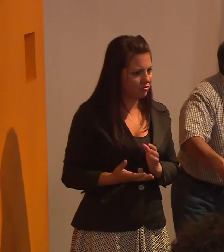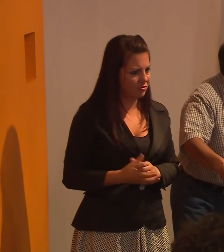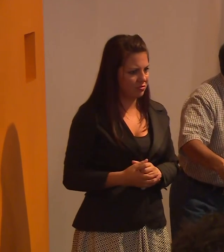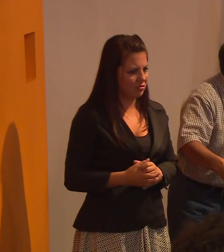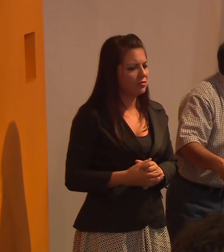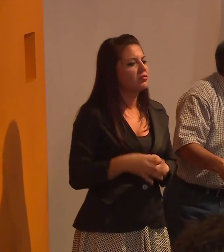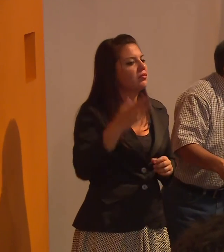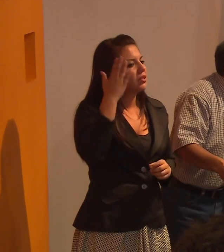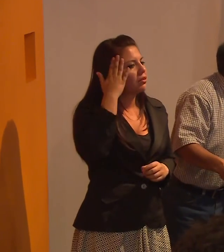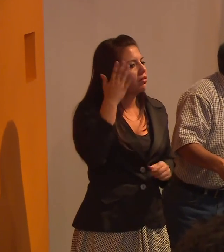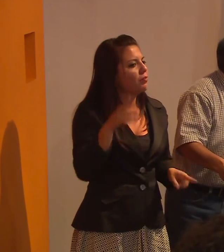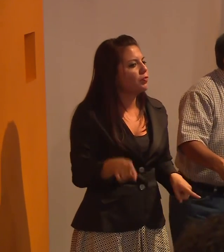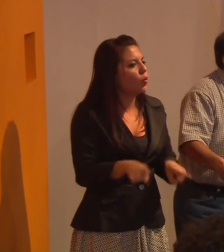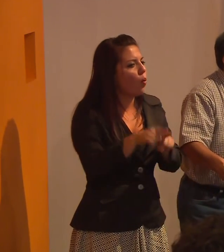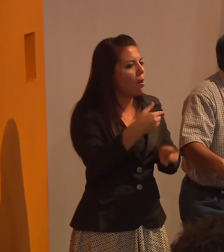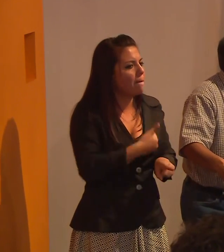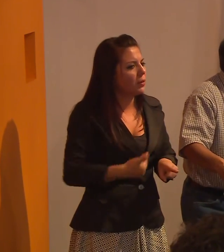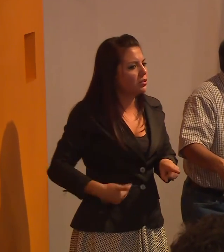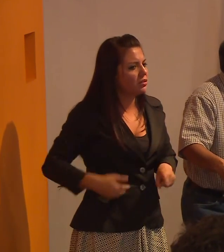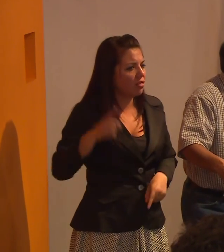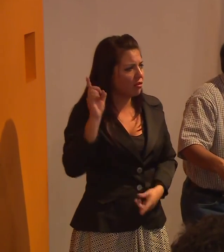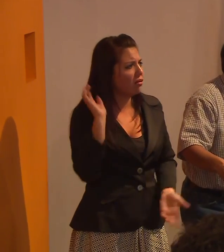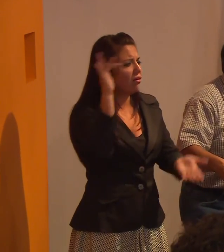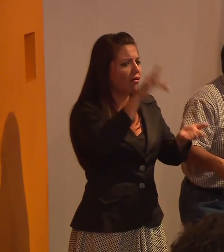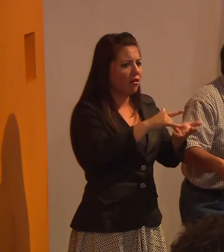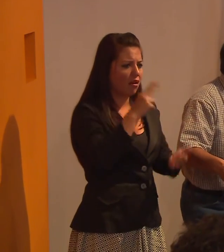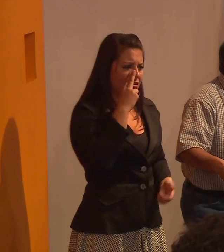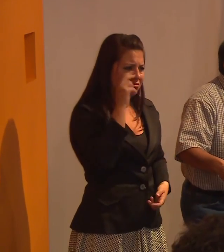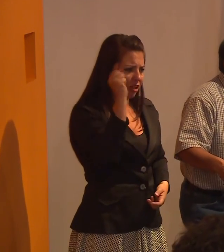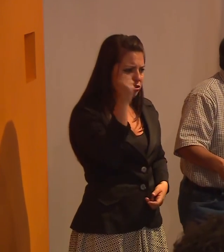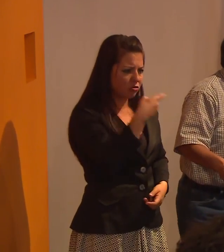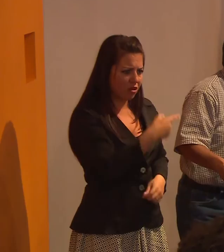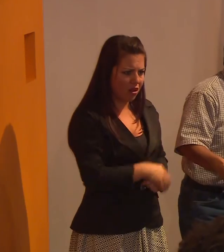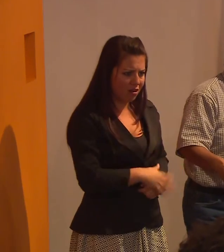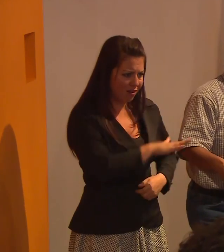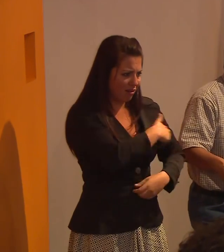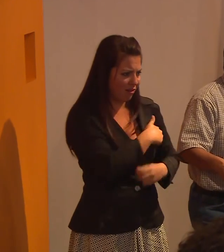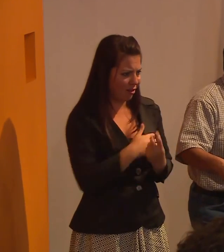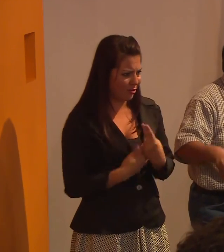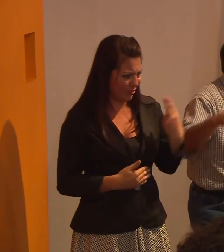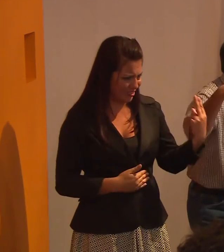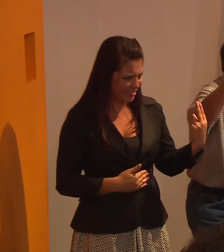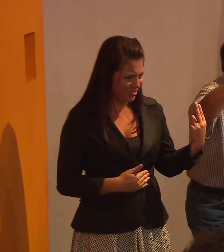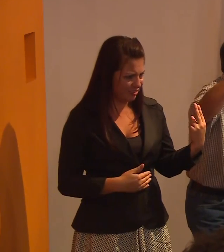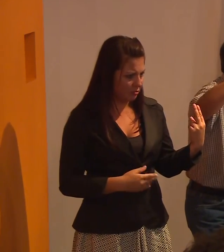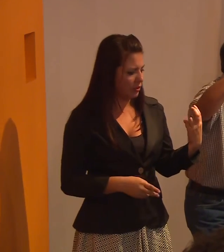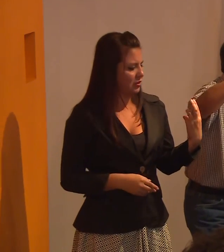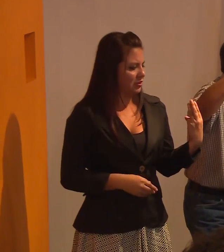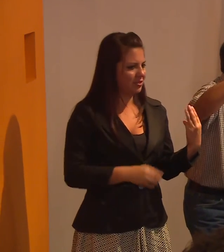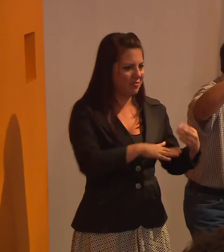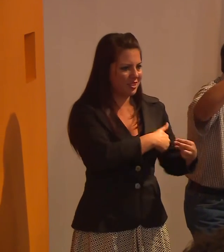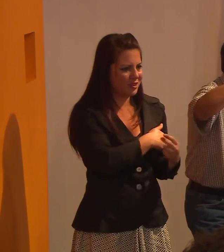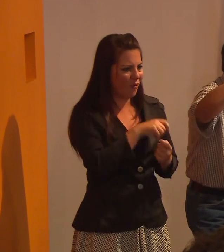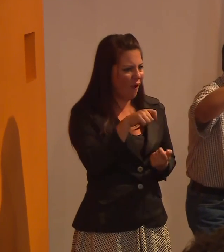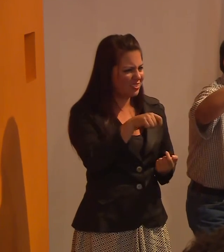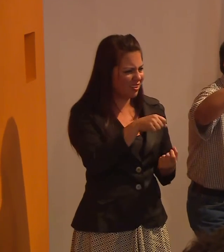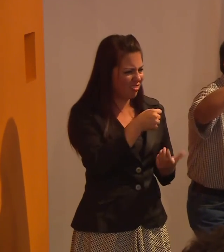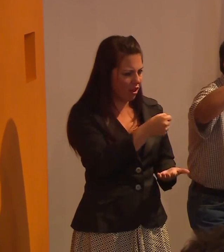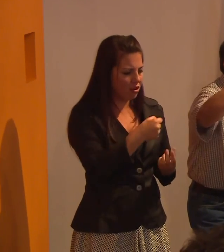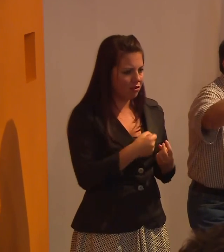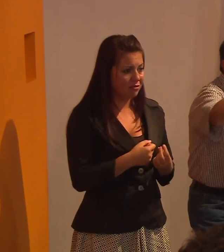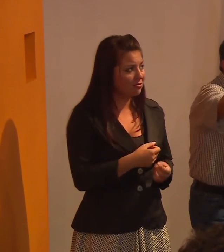el presidente Santos fue a la Nacional con la ministra, ojalá con el ministro de Hacienda, invitémoslos a la